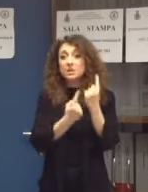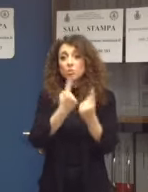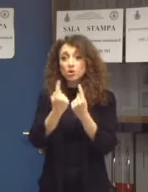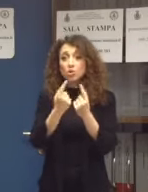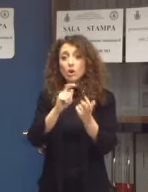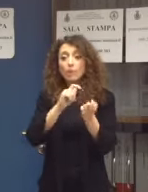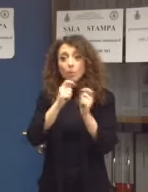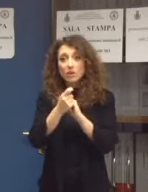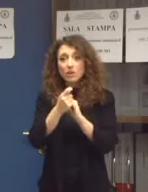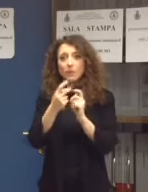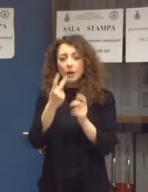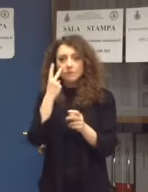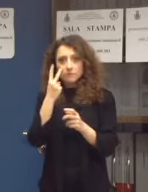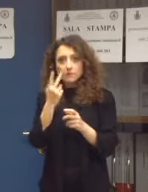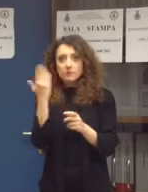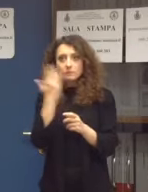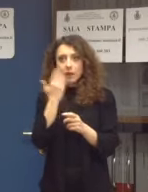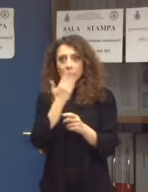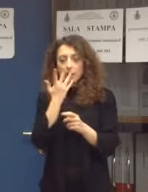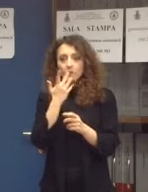avevano sbagliato, comunque volevano